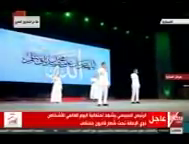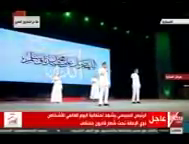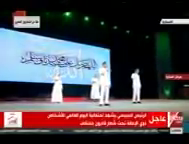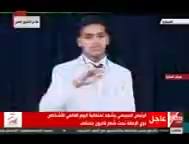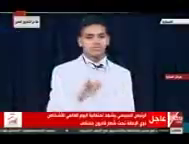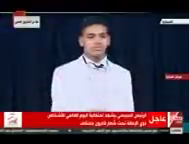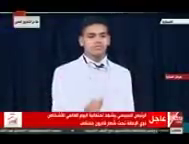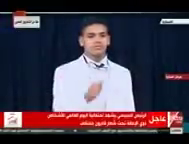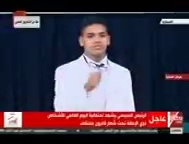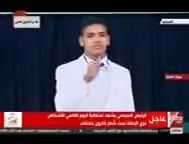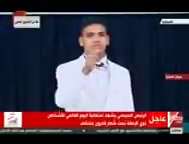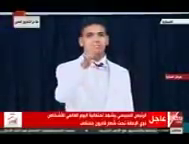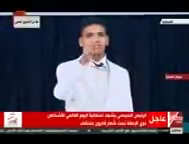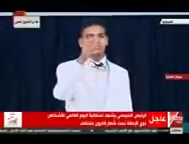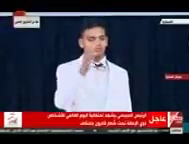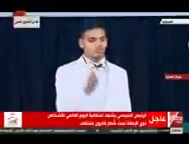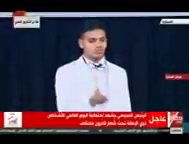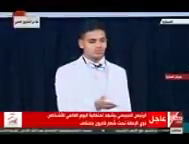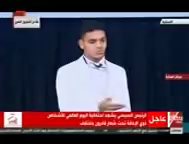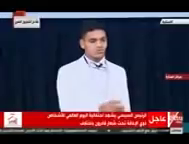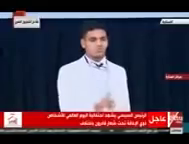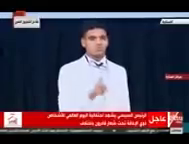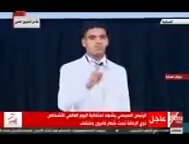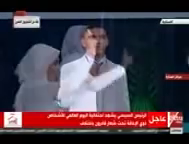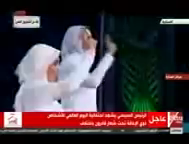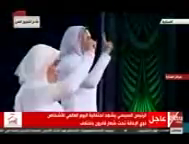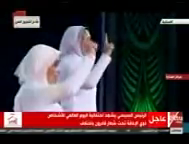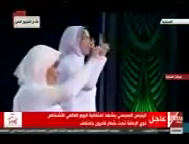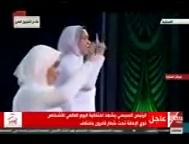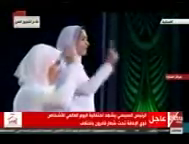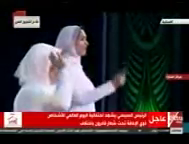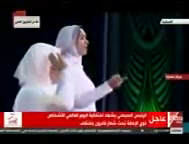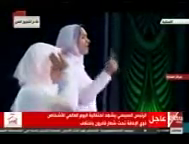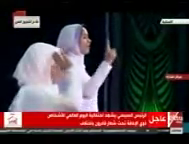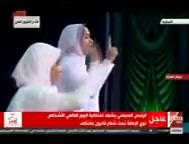عليك يا رسول الله.